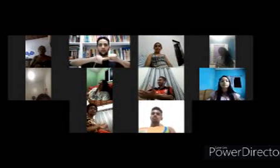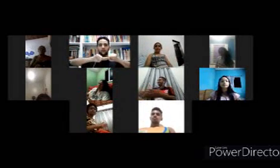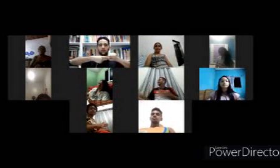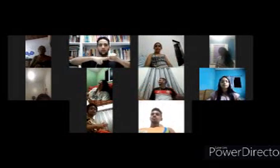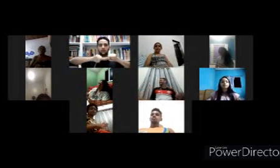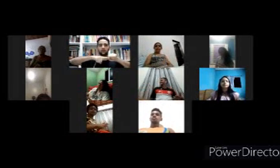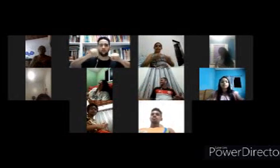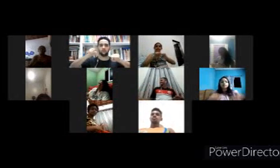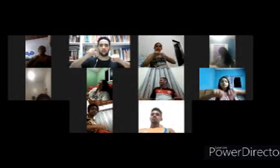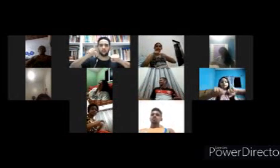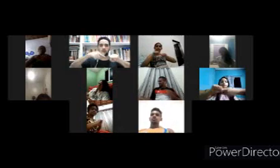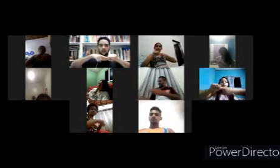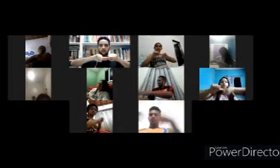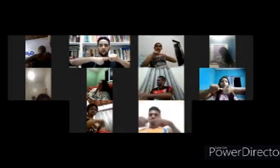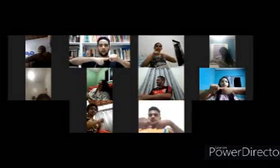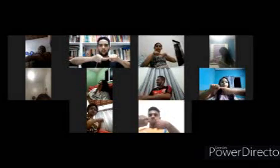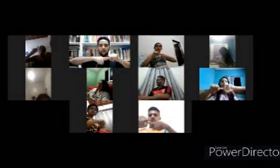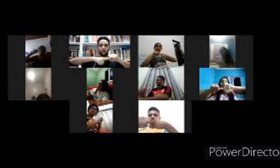Apontador, um dedo indicador e eu aponto.